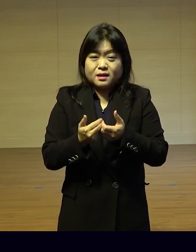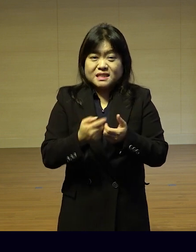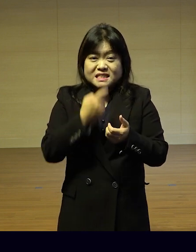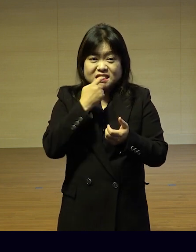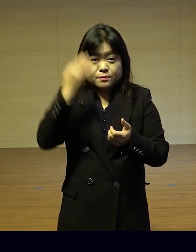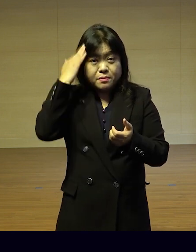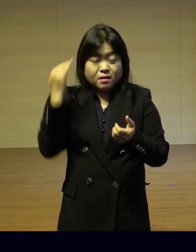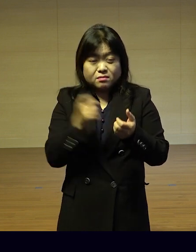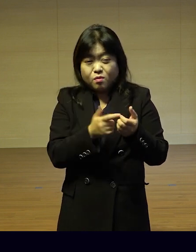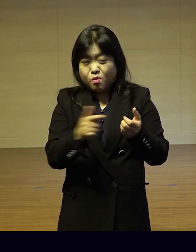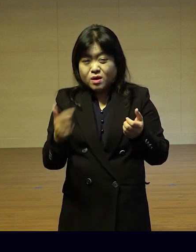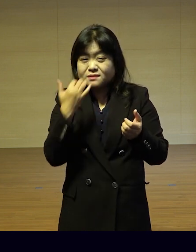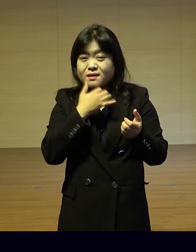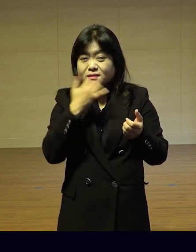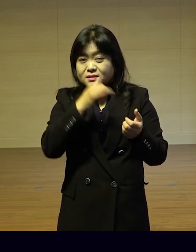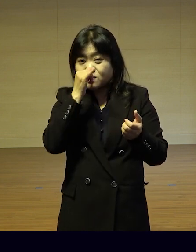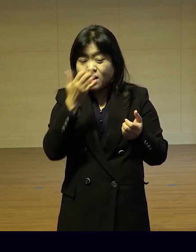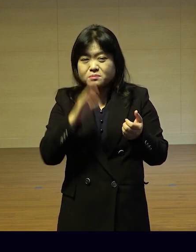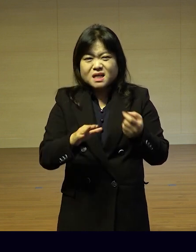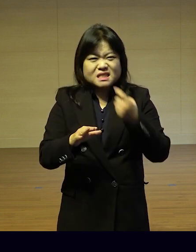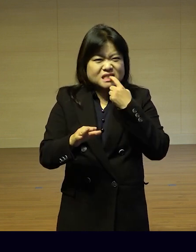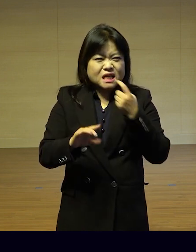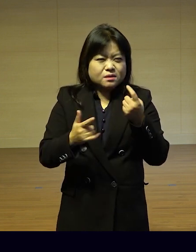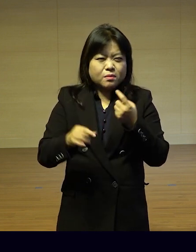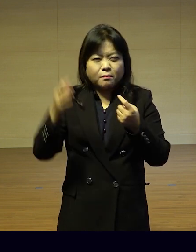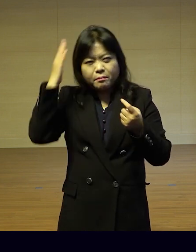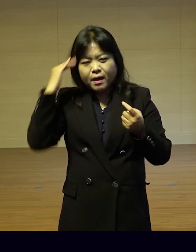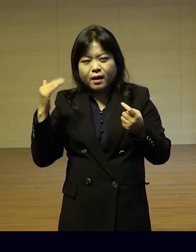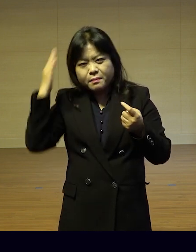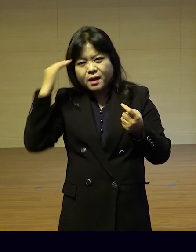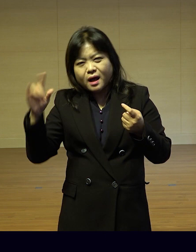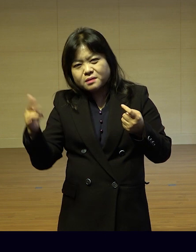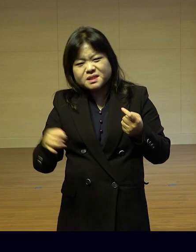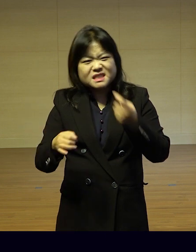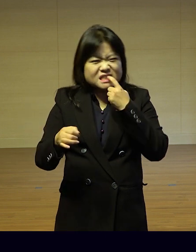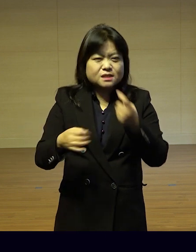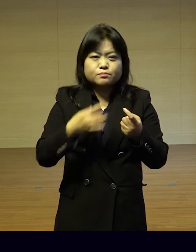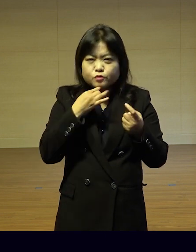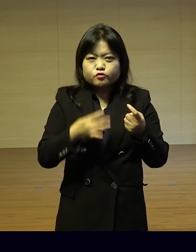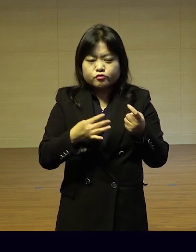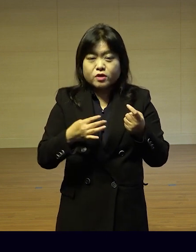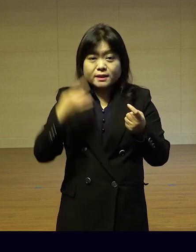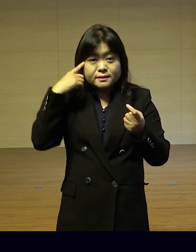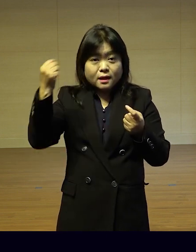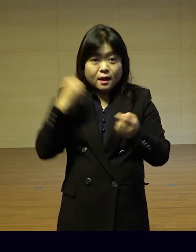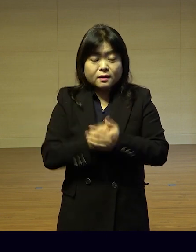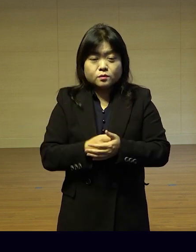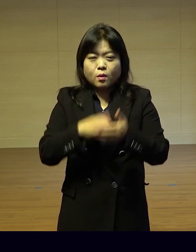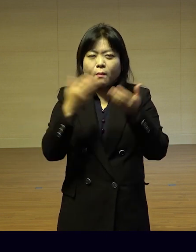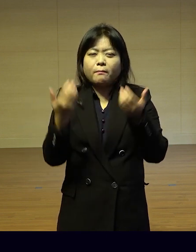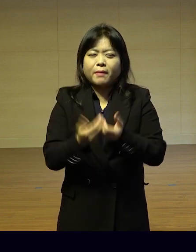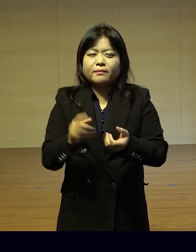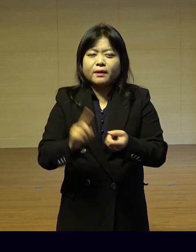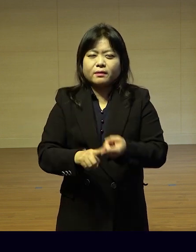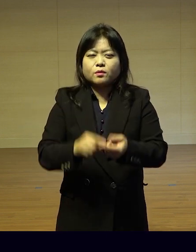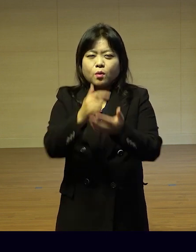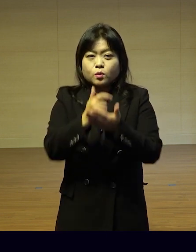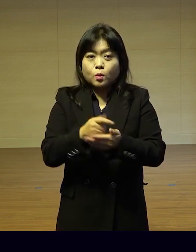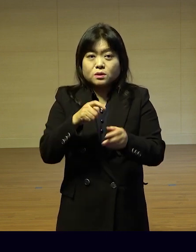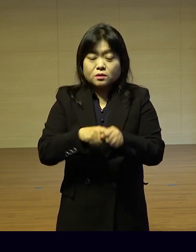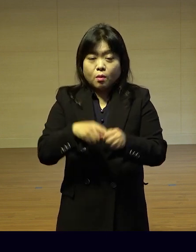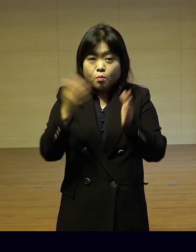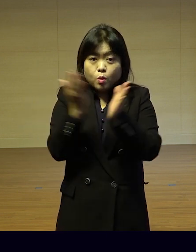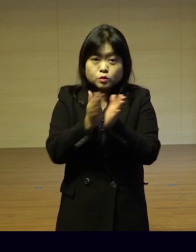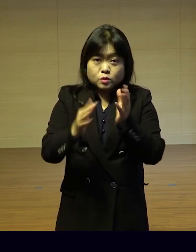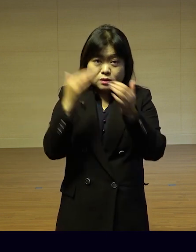있을 수가 있습니다. 근데 흑이 아니면 곧 백이고 백이 아니면 흑이라는 이분법적인 사유. 그러니까 반대 관계를 논리적 모순 관계로